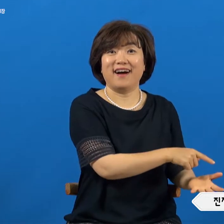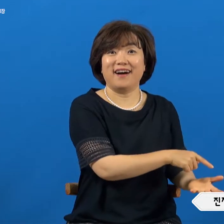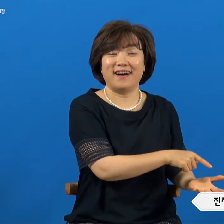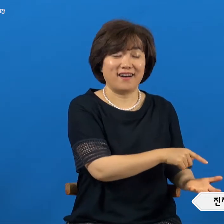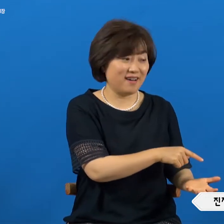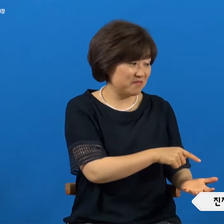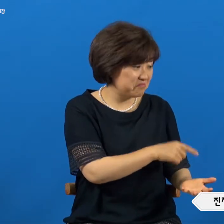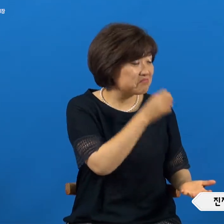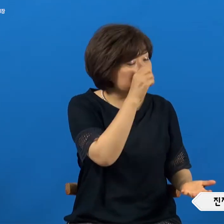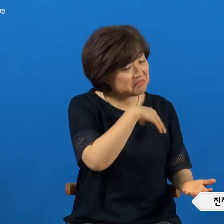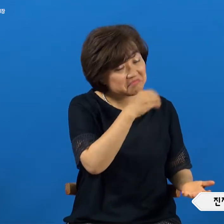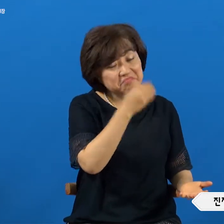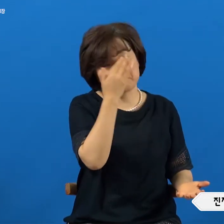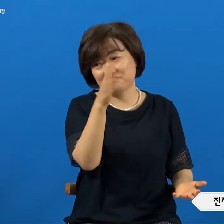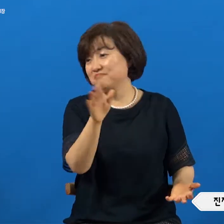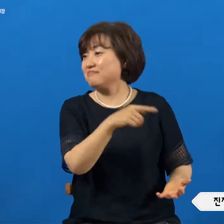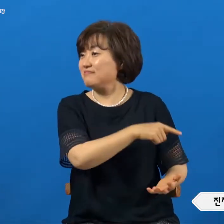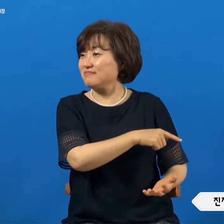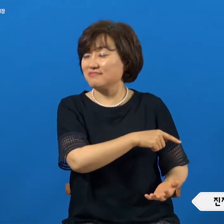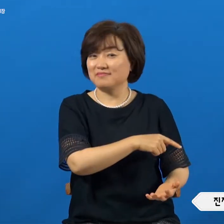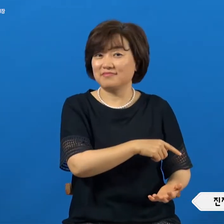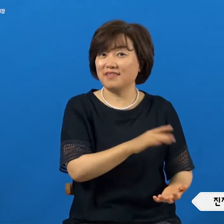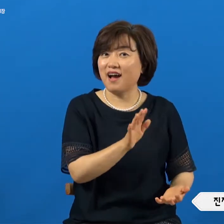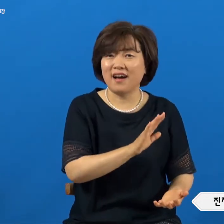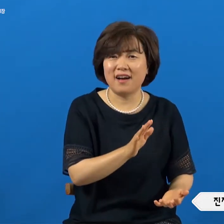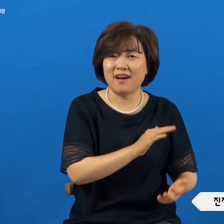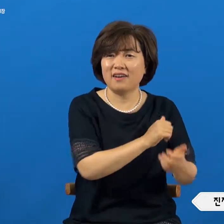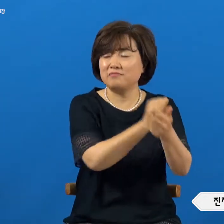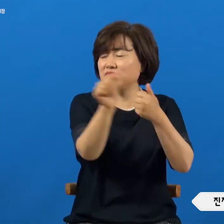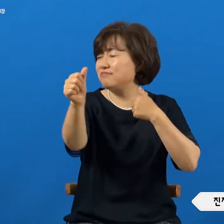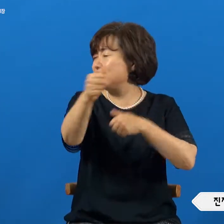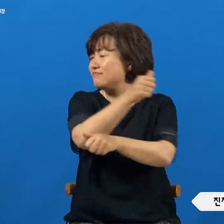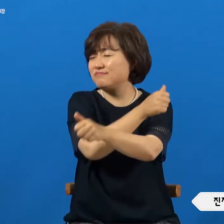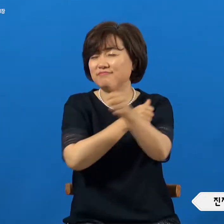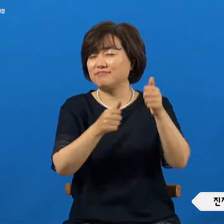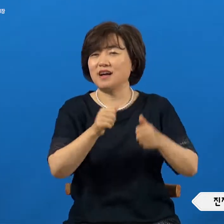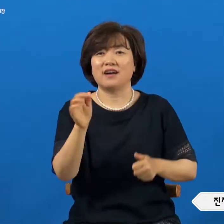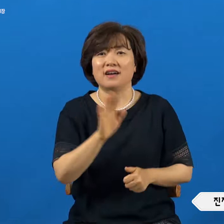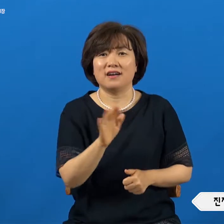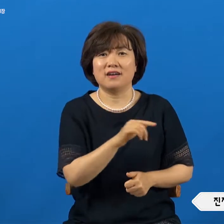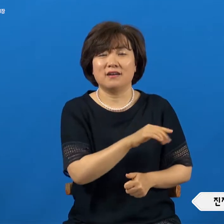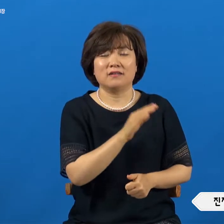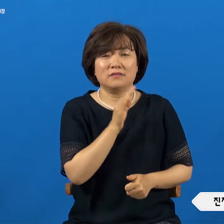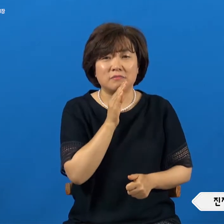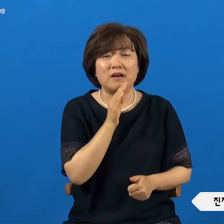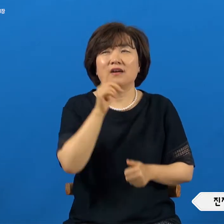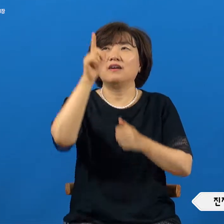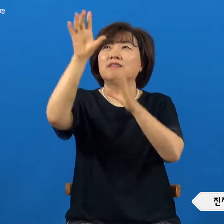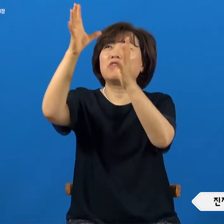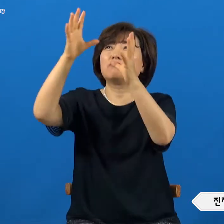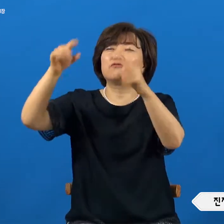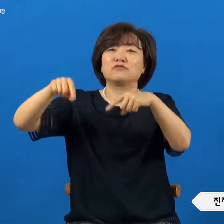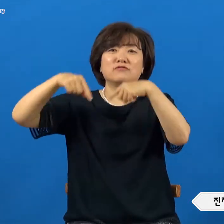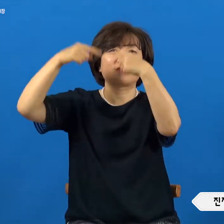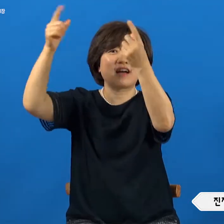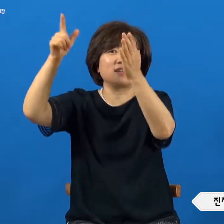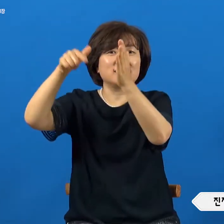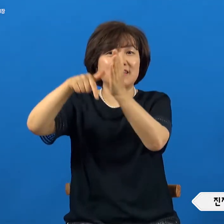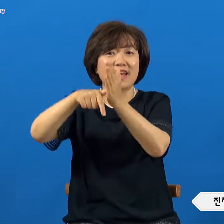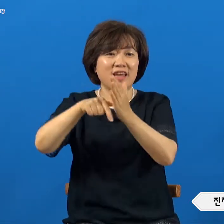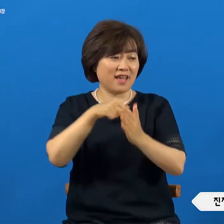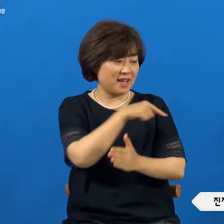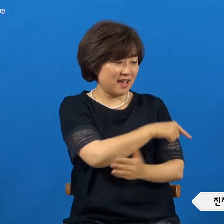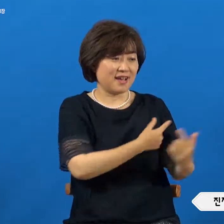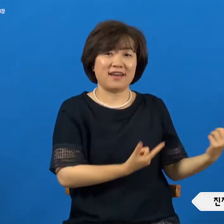뿐처럼 보이지만 사실은 우리가 이 세상의 모든 것이 다 끝나고 천국에 갈 때